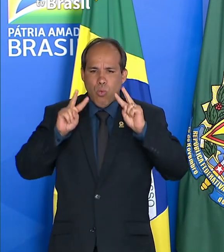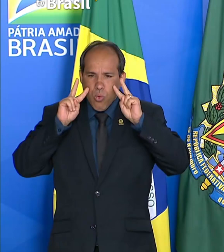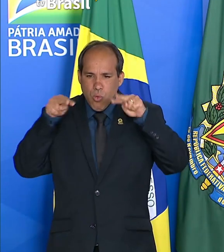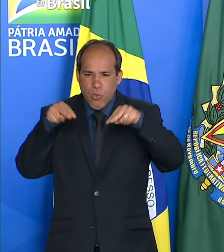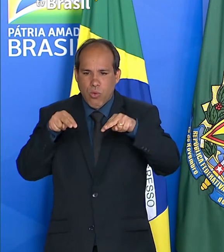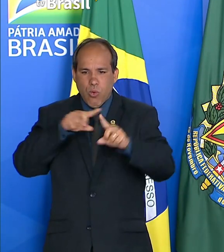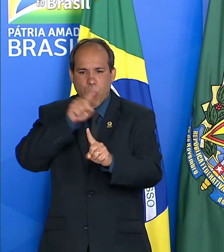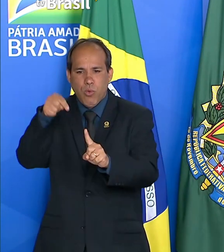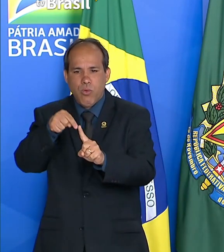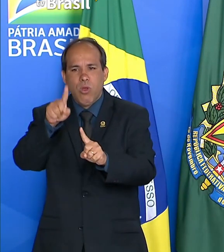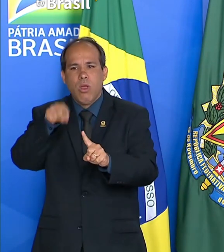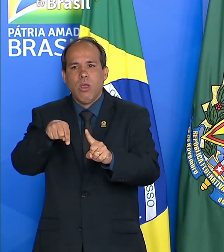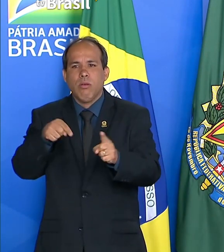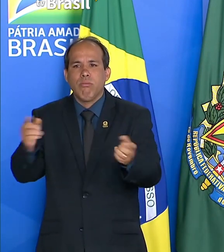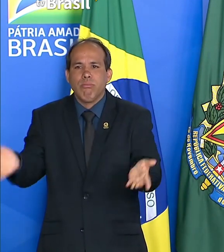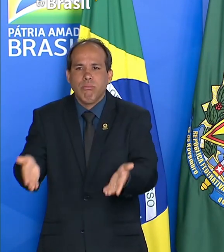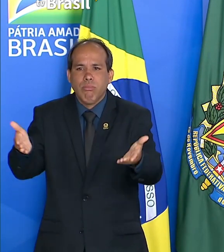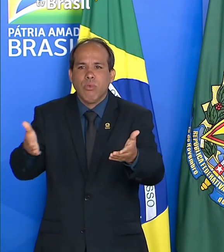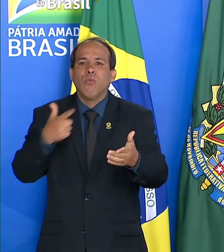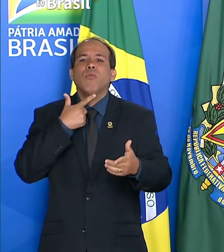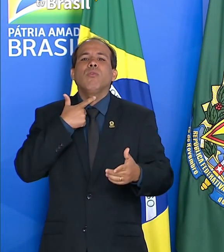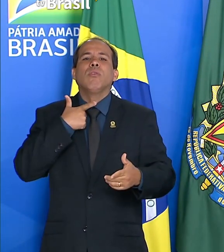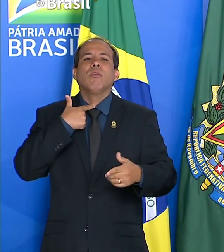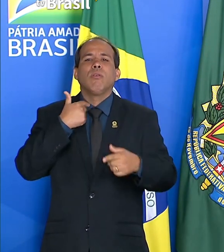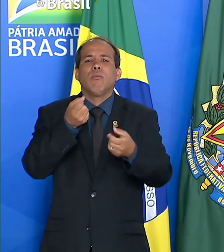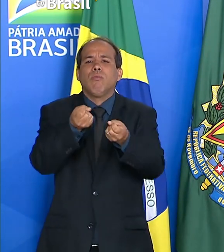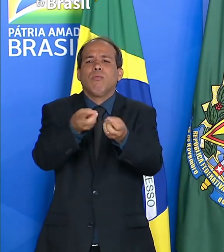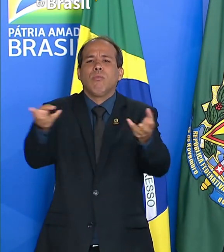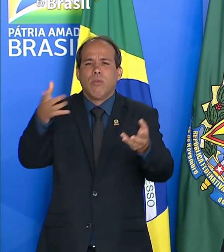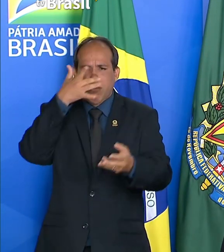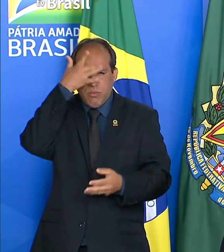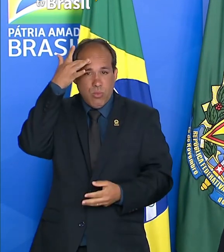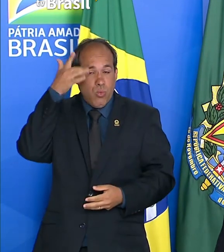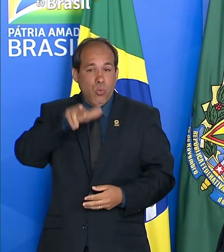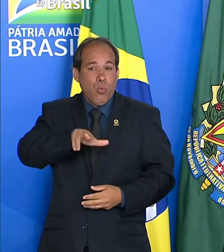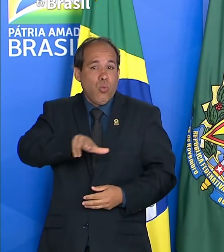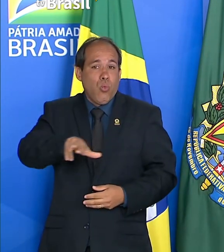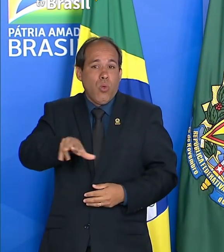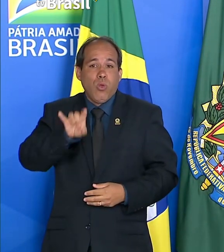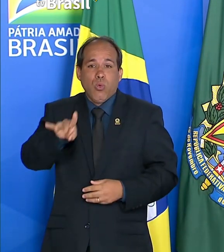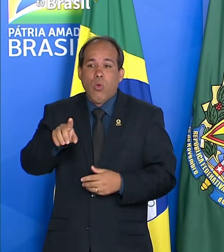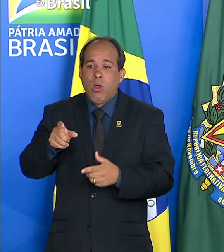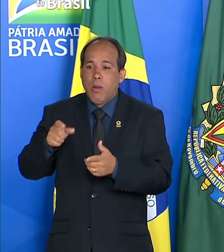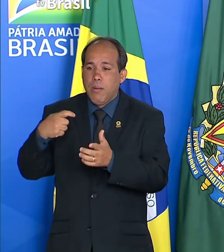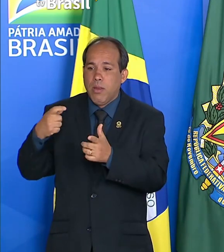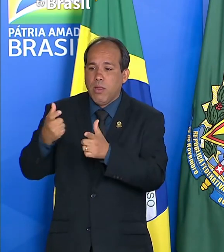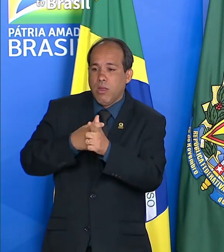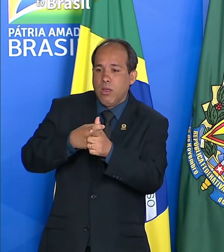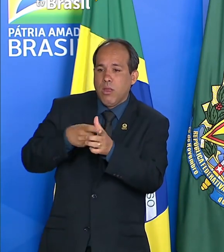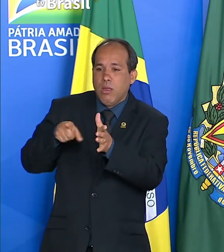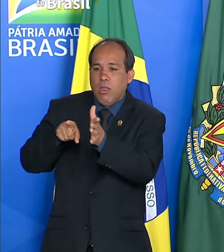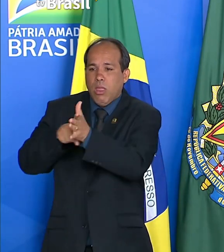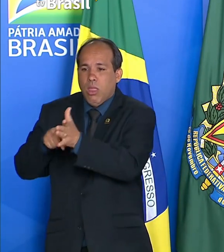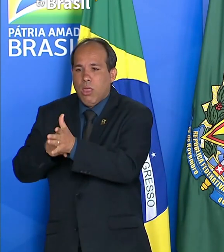os anseios de muitos não só quem tem alguma dívida bem como quem queira empreender